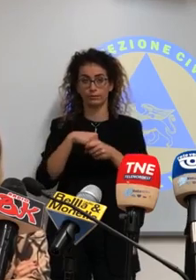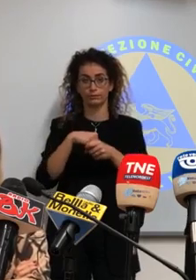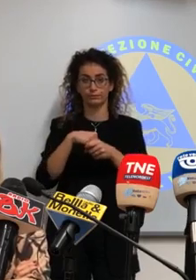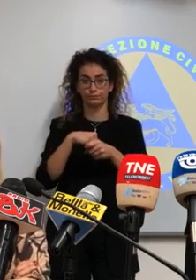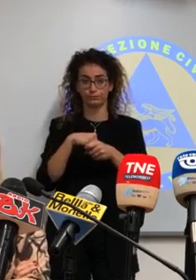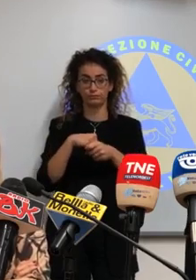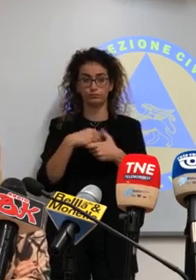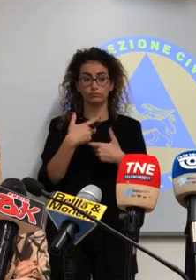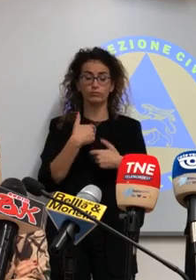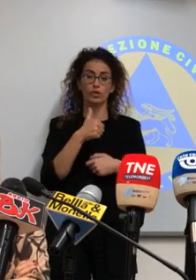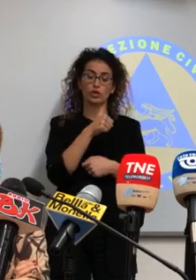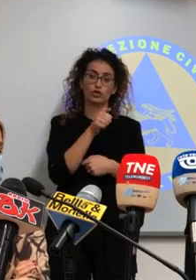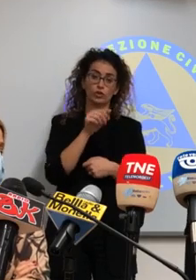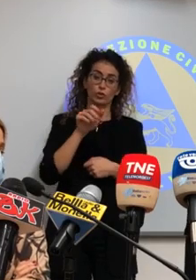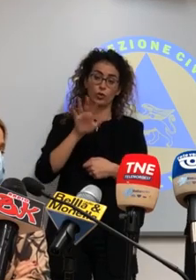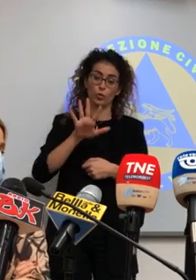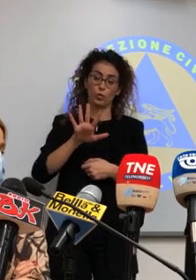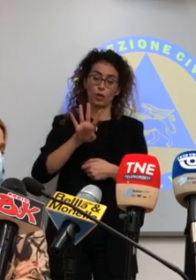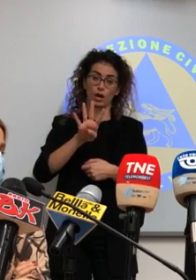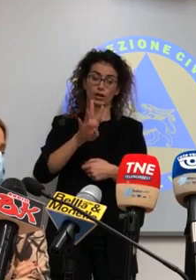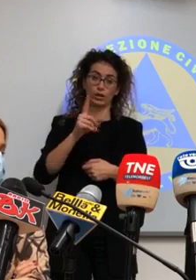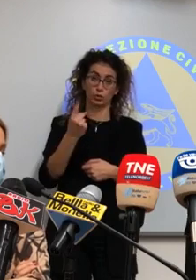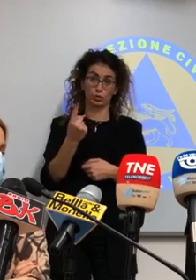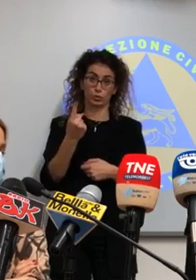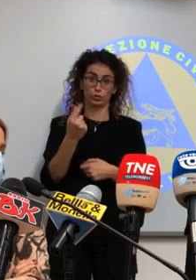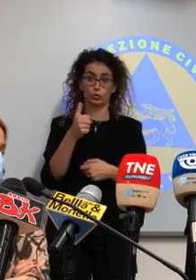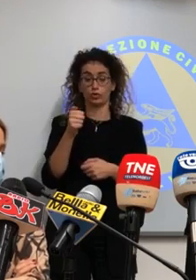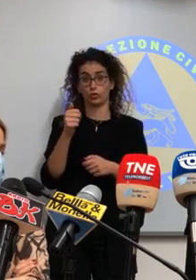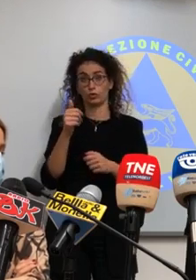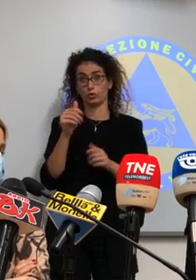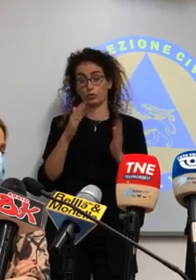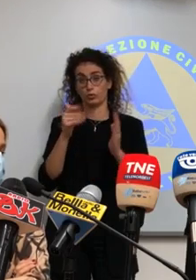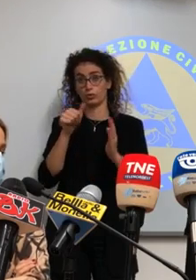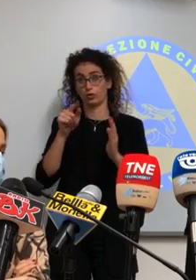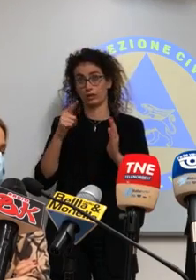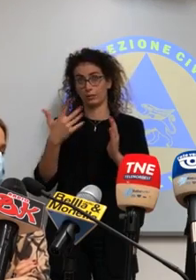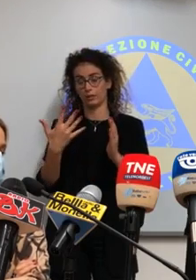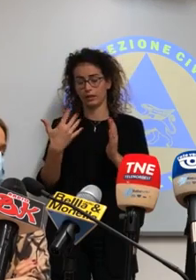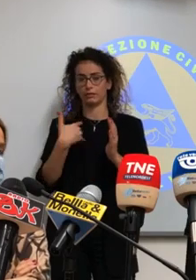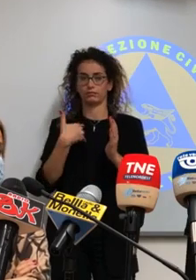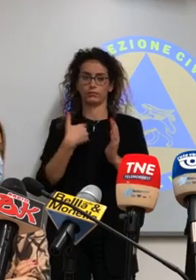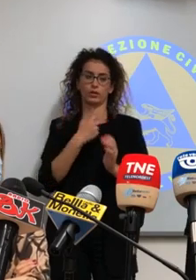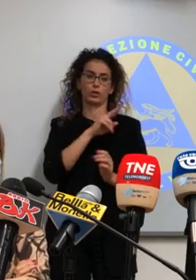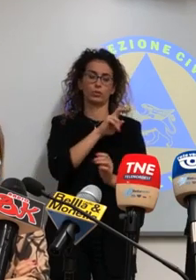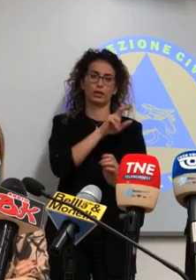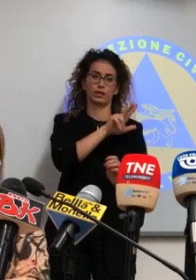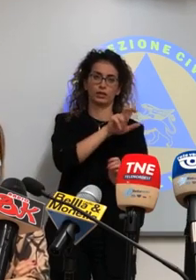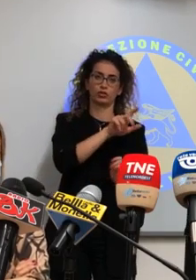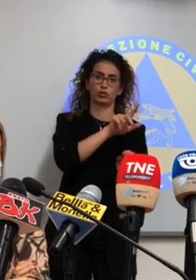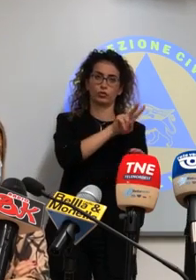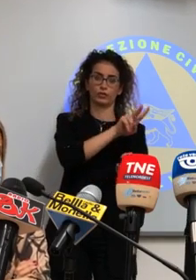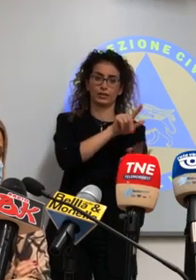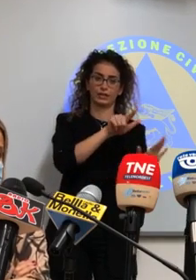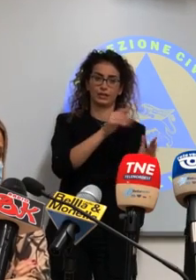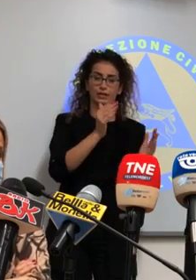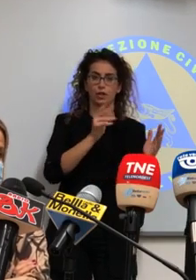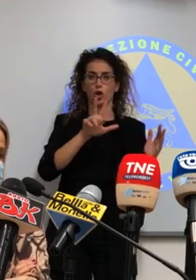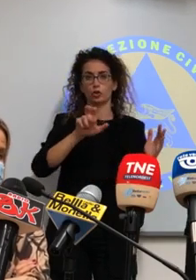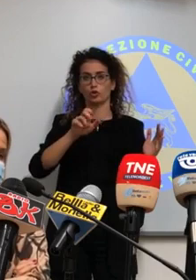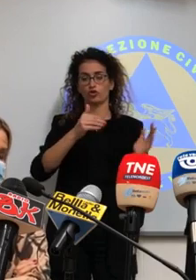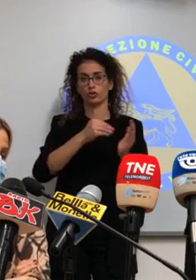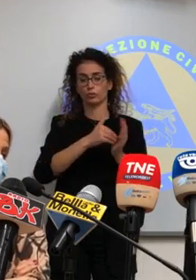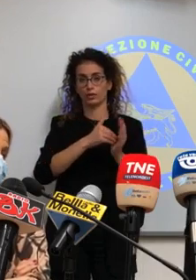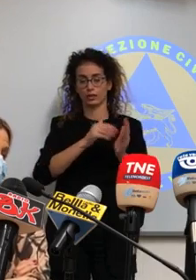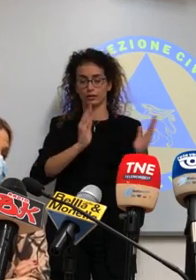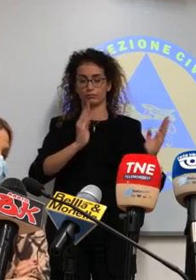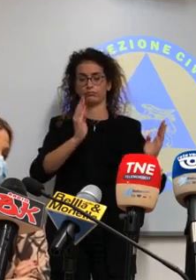Quindi 141 insomma, su 107.000 e 2.327 su 800.000